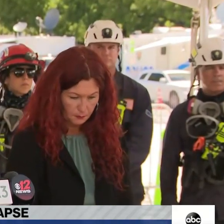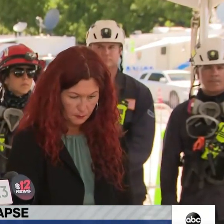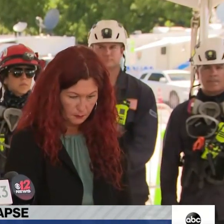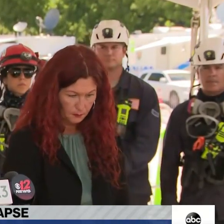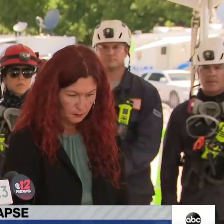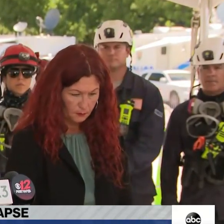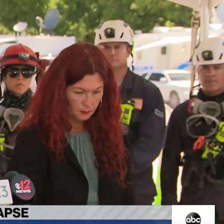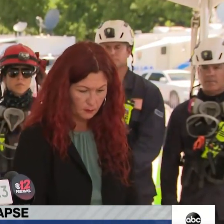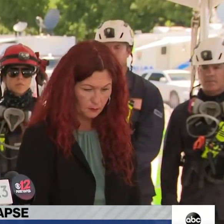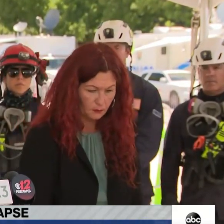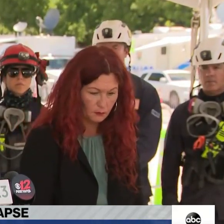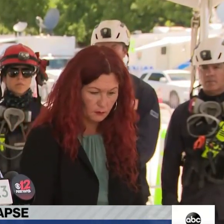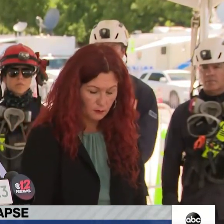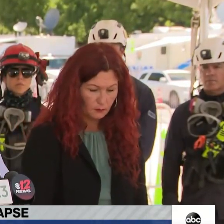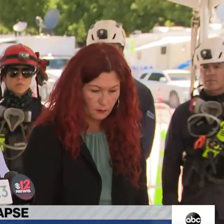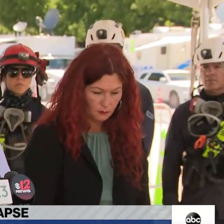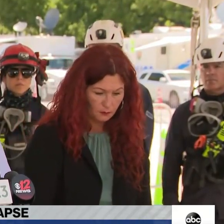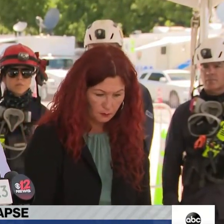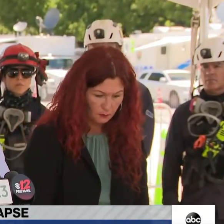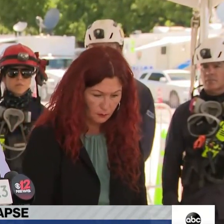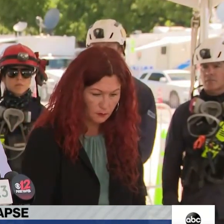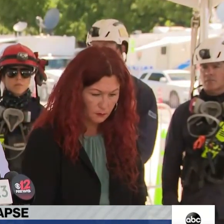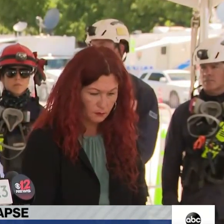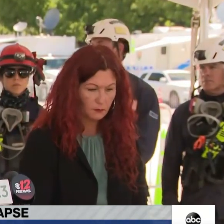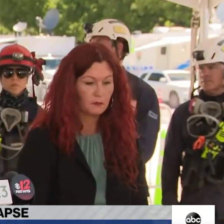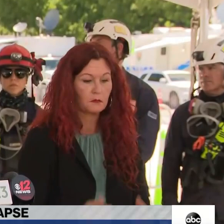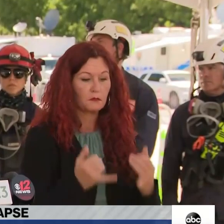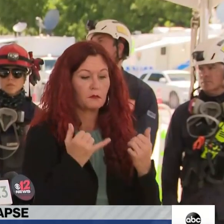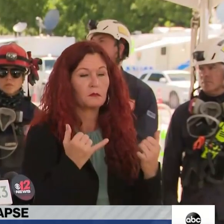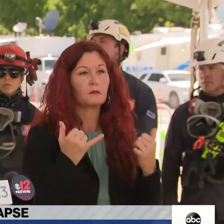Thank you, Chief, and for our Creole translator, Evans Morisot.